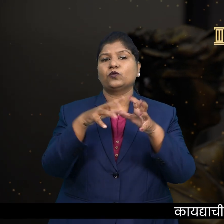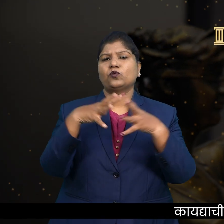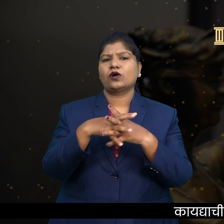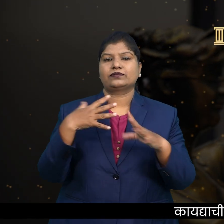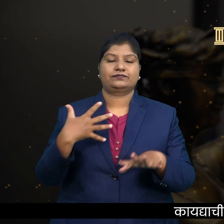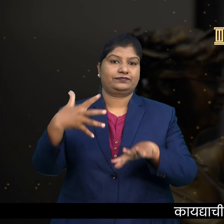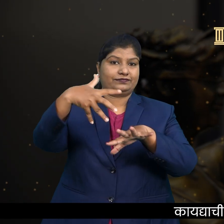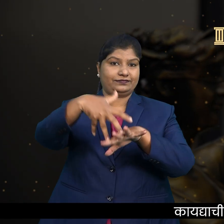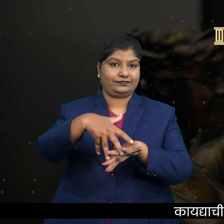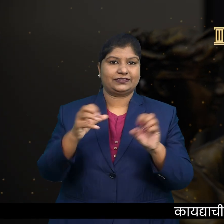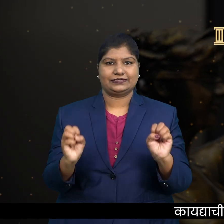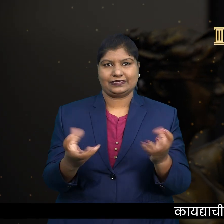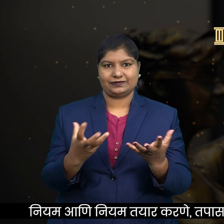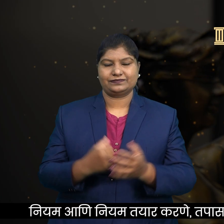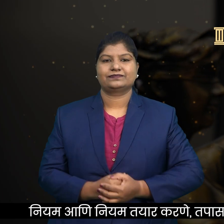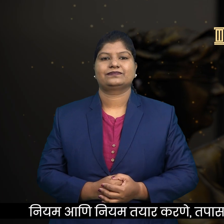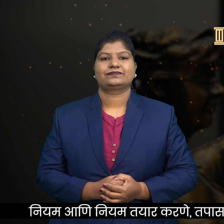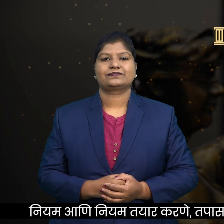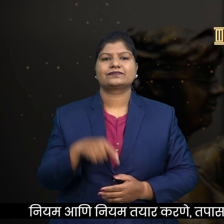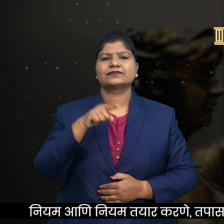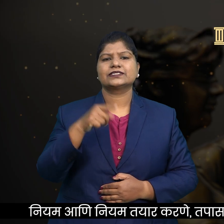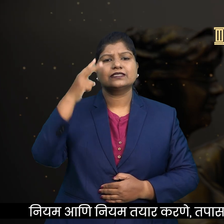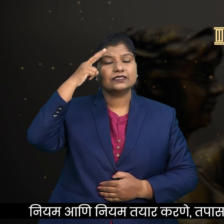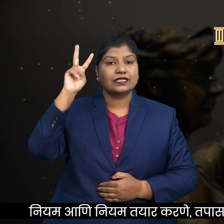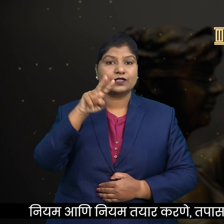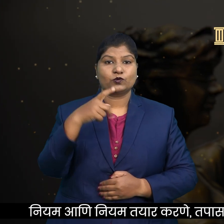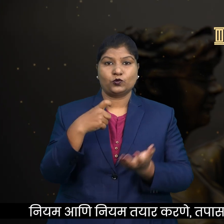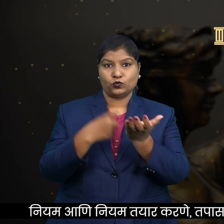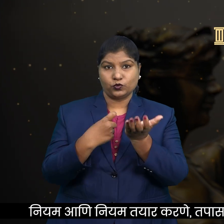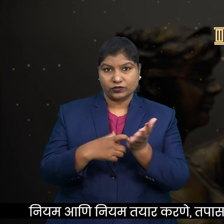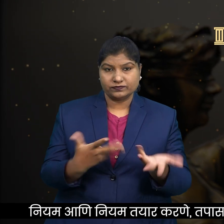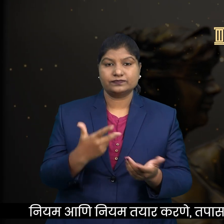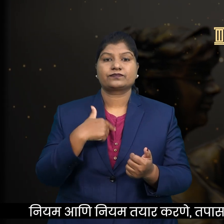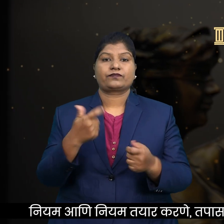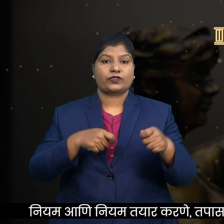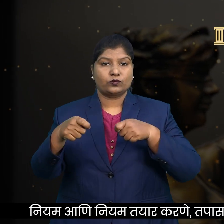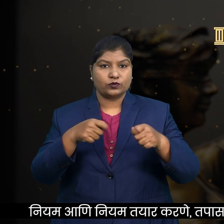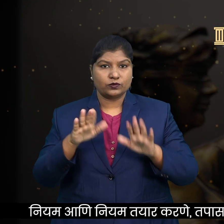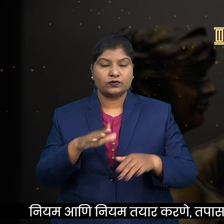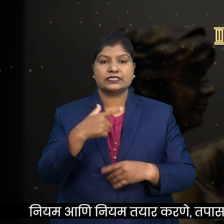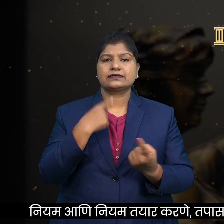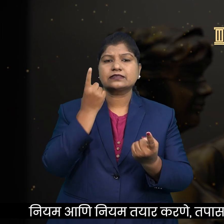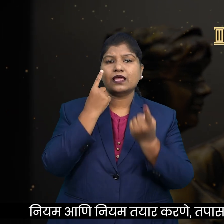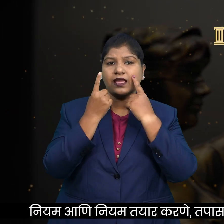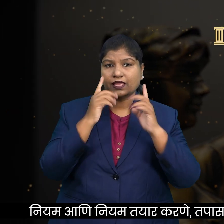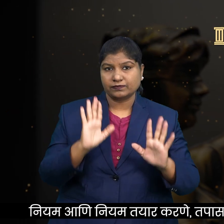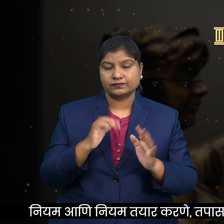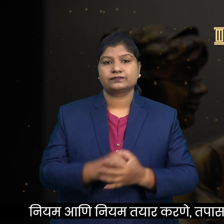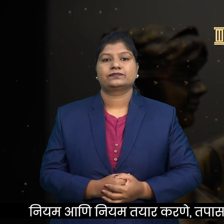कायद्यांची अंमलबजावणी. नियम आणि नियम तयार करणे, तपासणी करणे